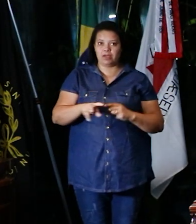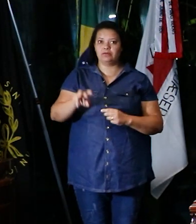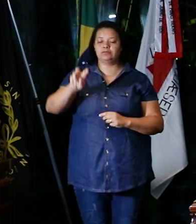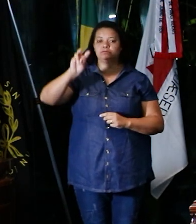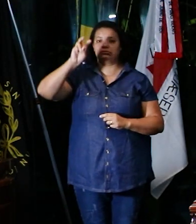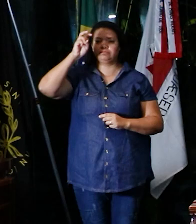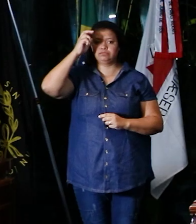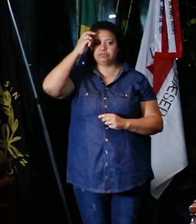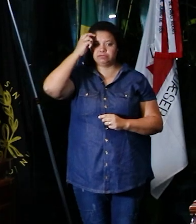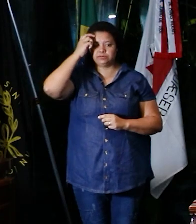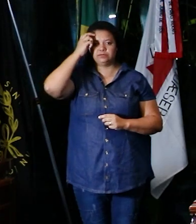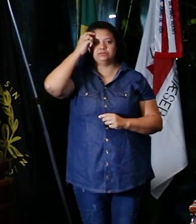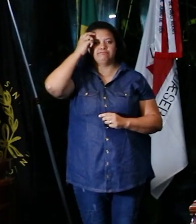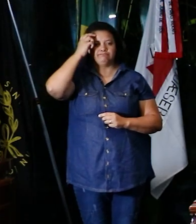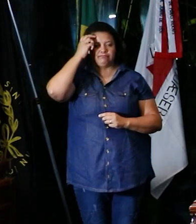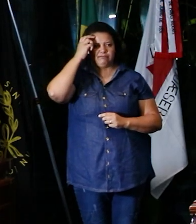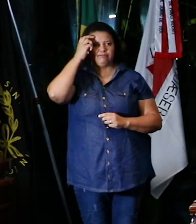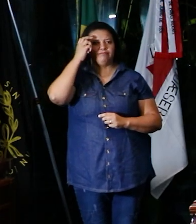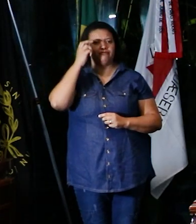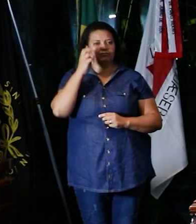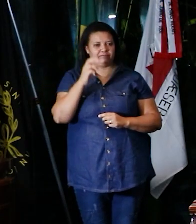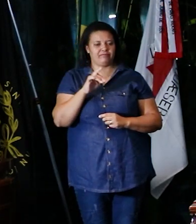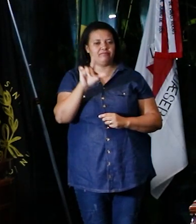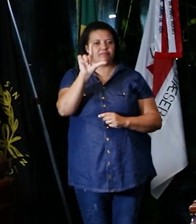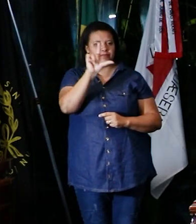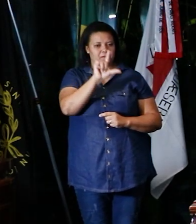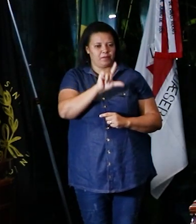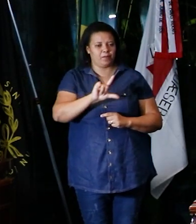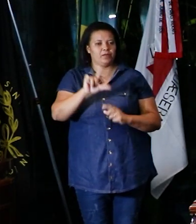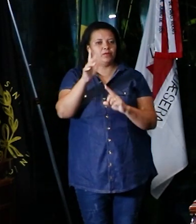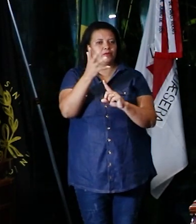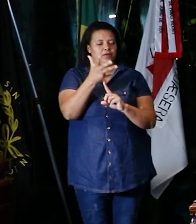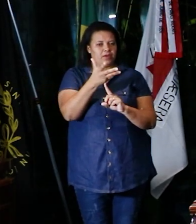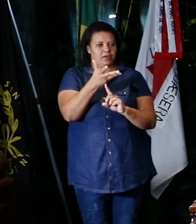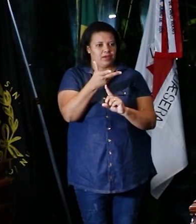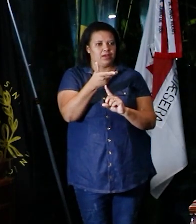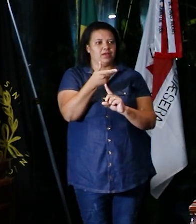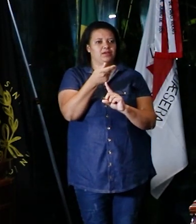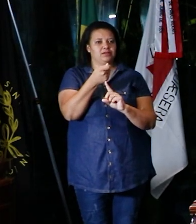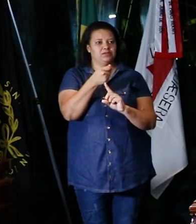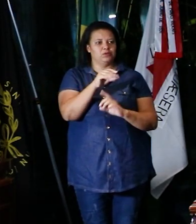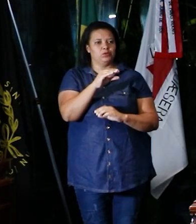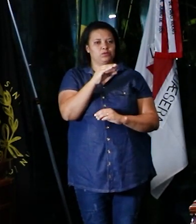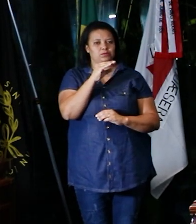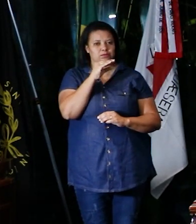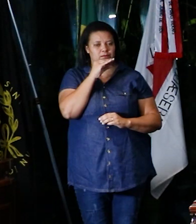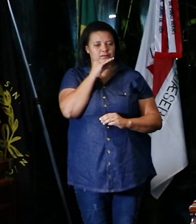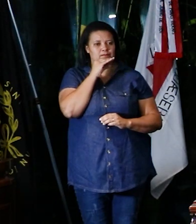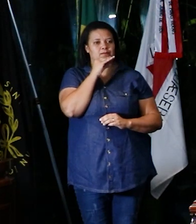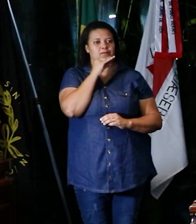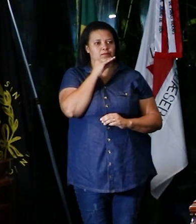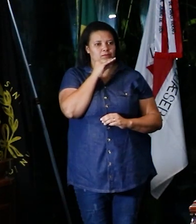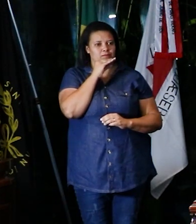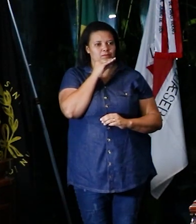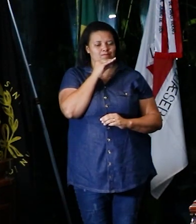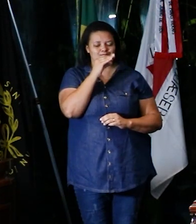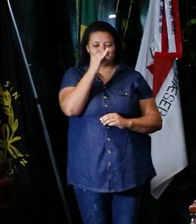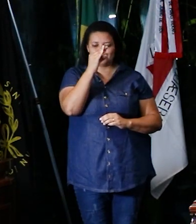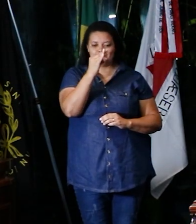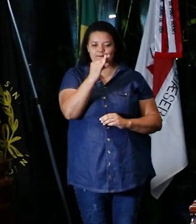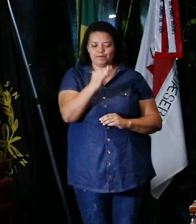intelectualmente e do ponto de vista literário, de arte, ele foi de uma